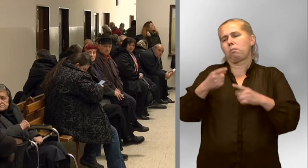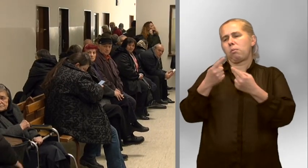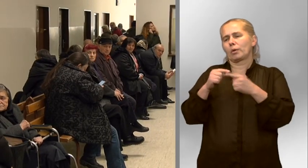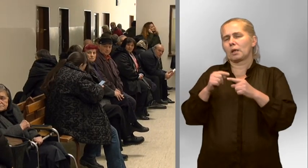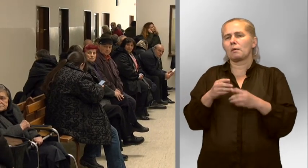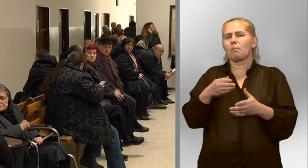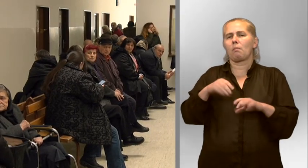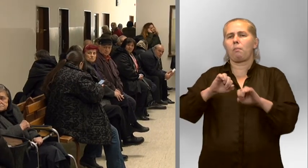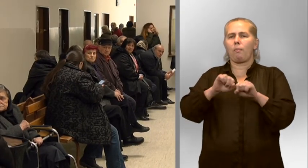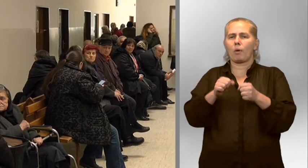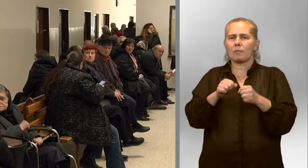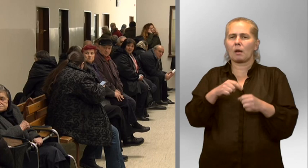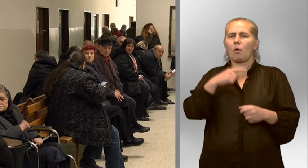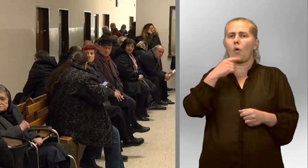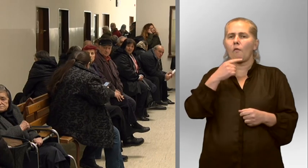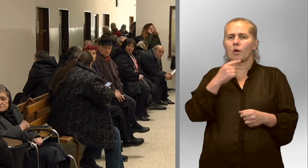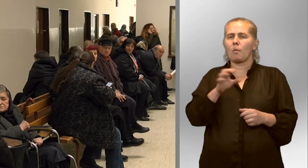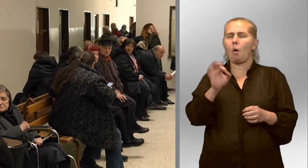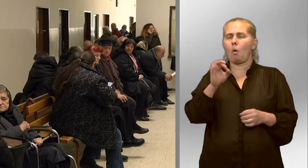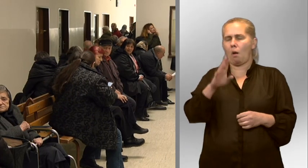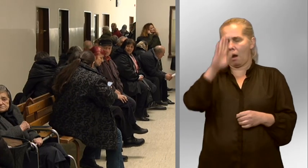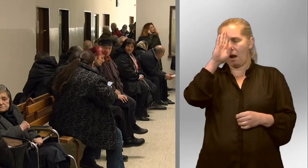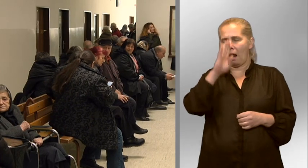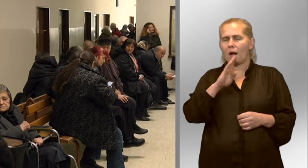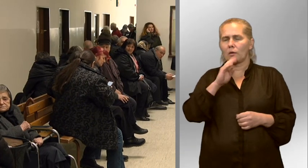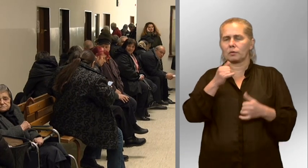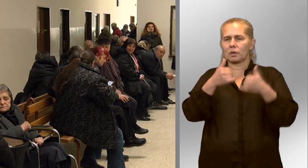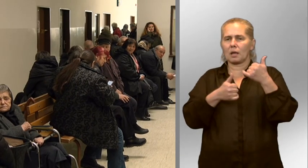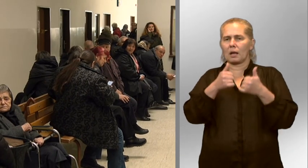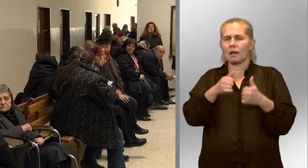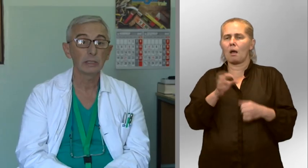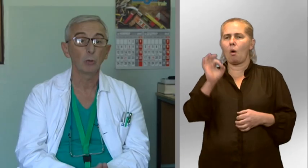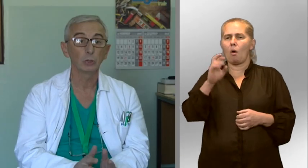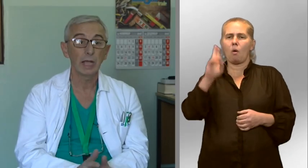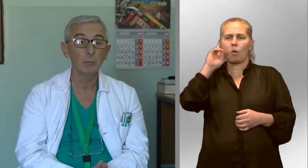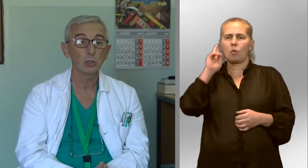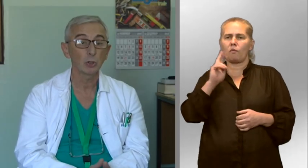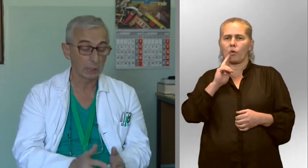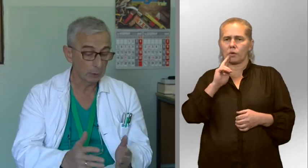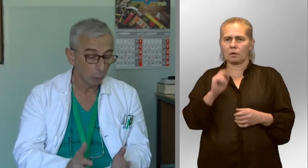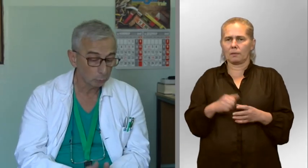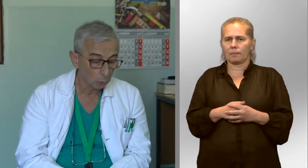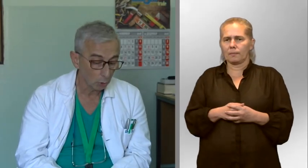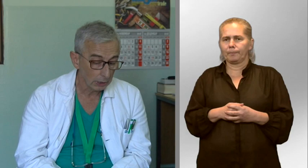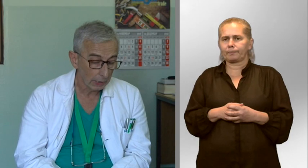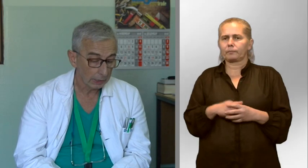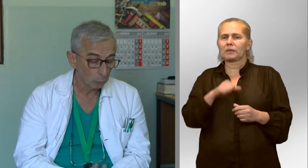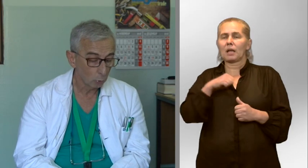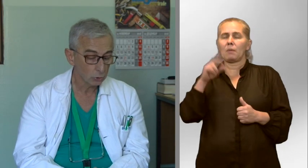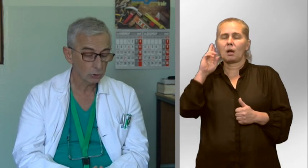Znači, sama gluvoća predstavlja jedan zdravstveni poremećaj koji se ogleda u delimičnoj ili